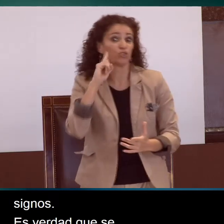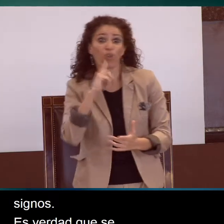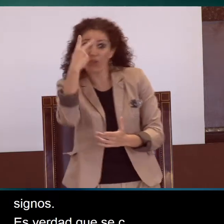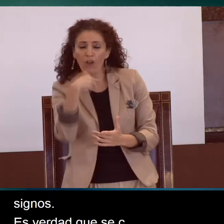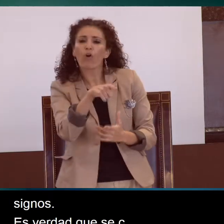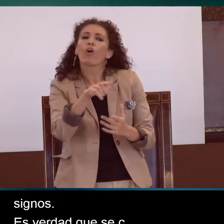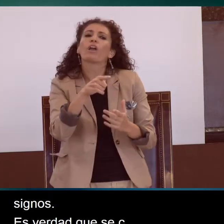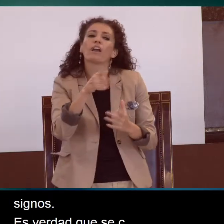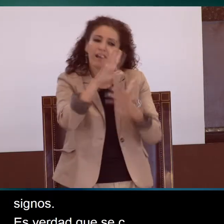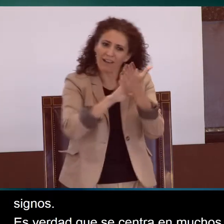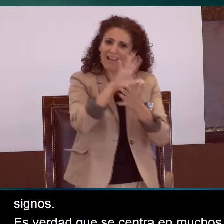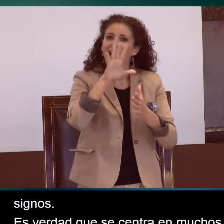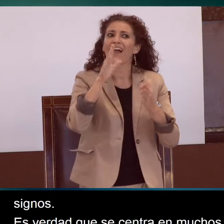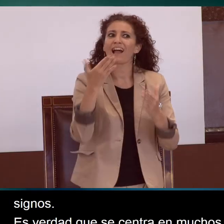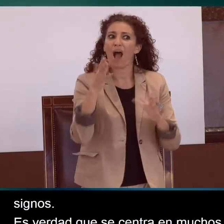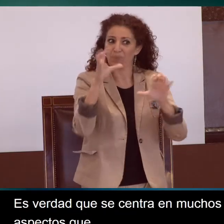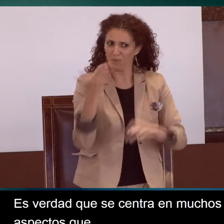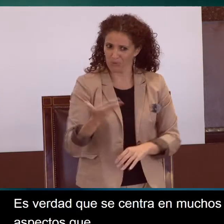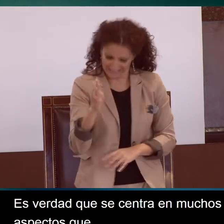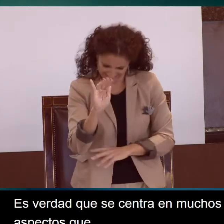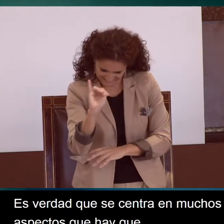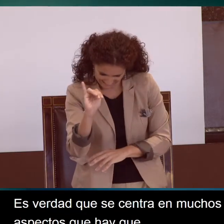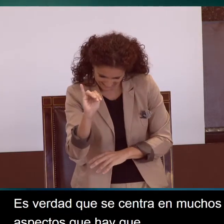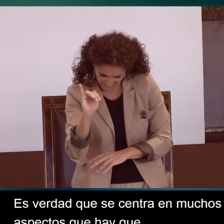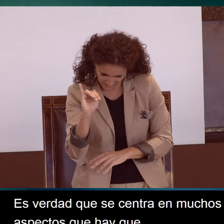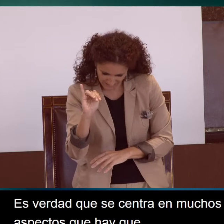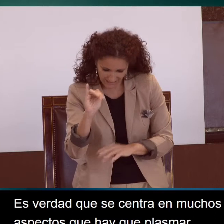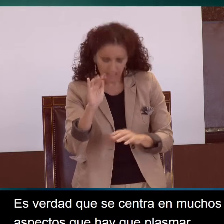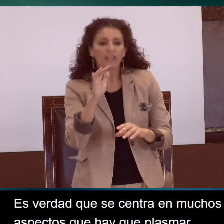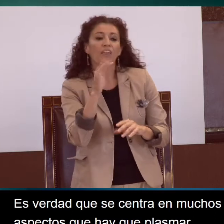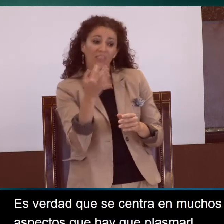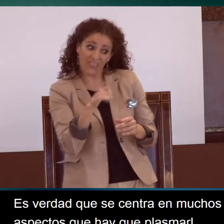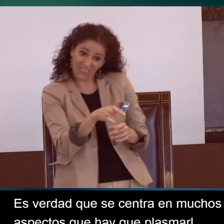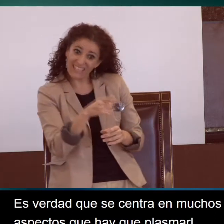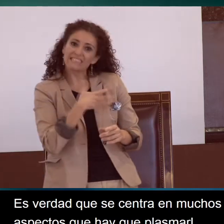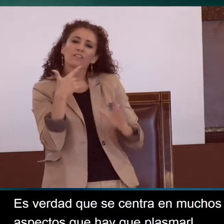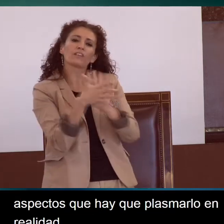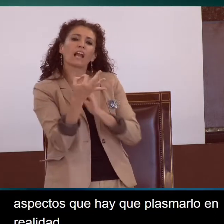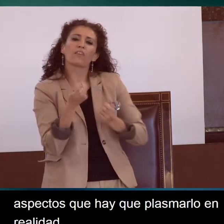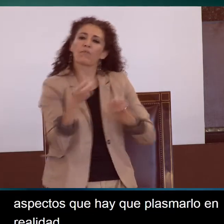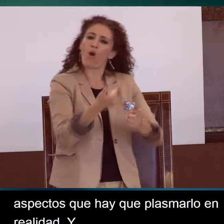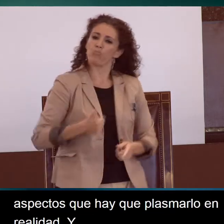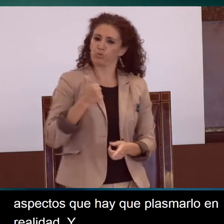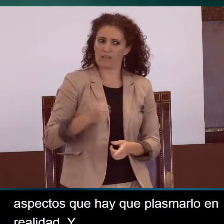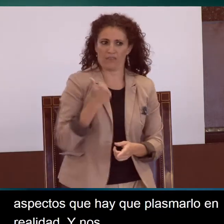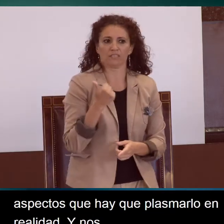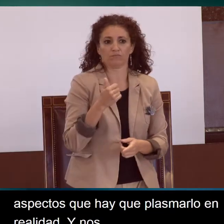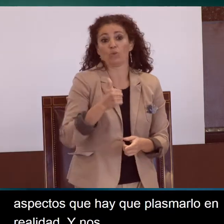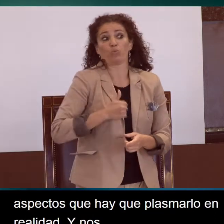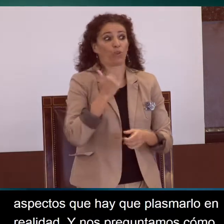reconoce al alumnado sordo, sordo, ciego, su derecho a aprender a través de esta lengua y aprender su lengua. Y para ello hay que darles